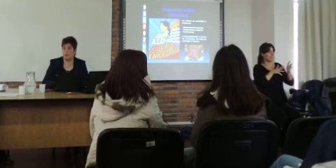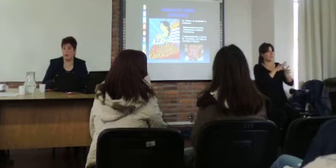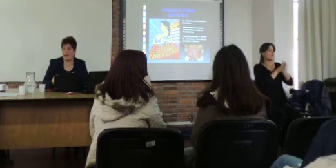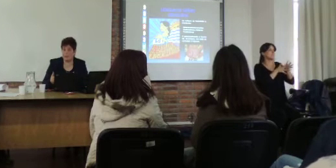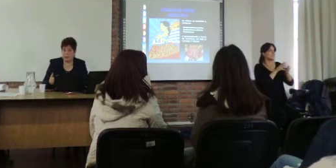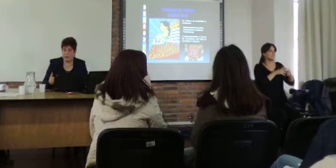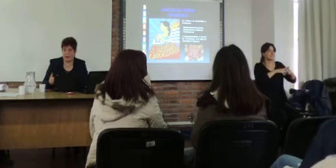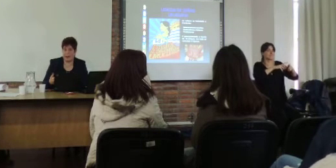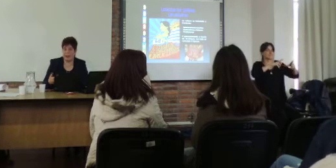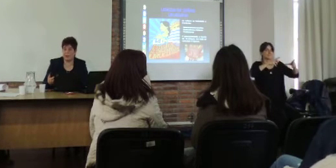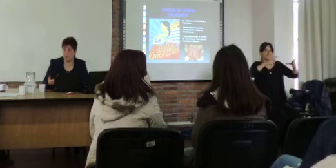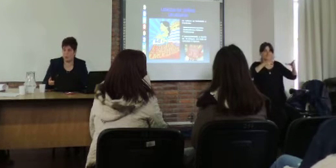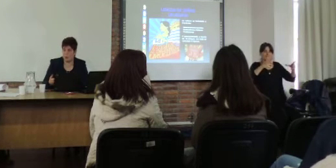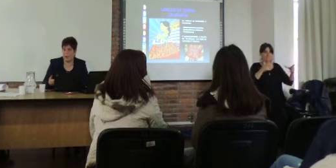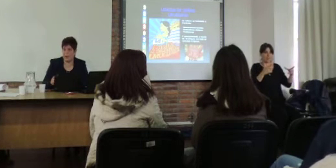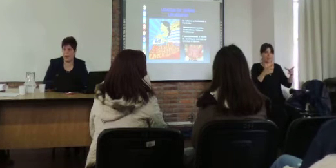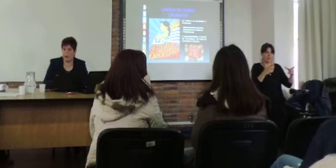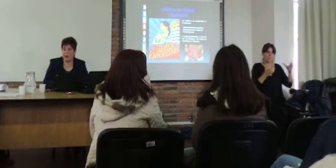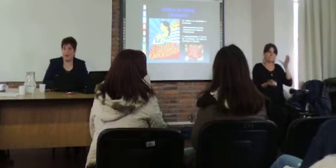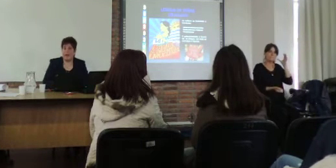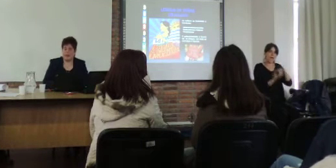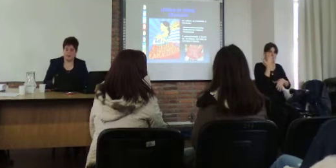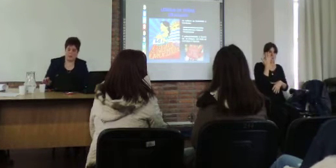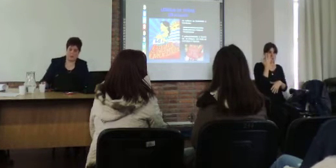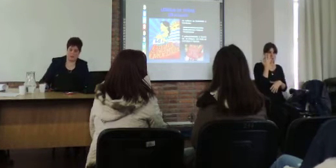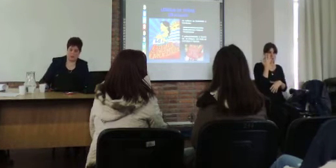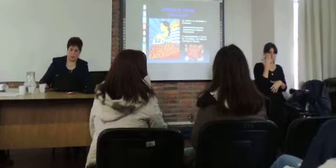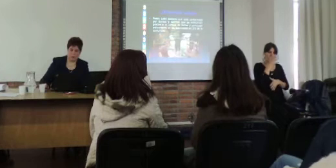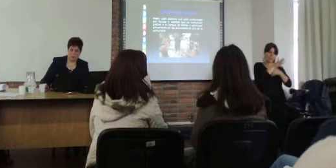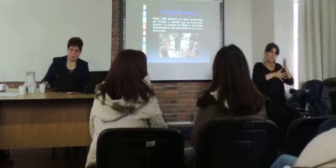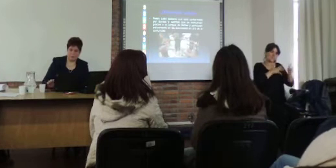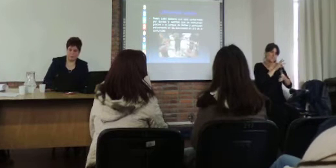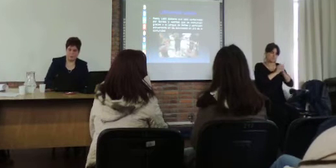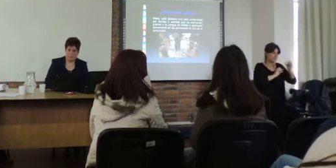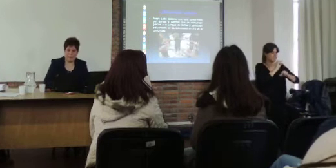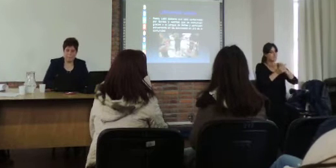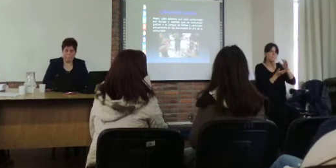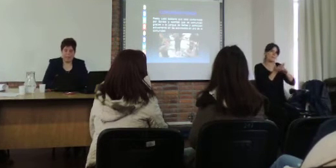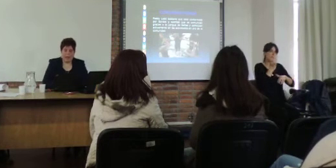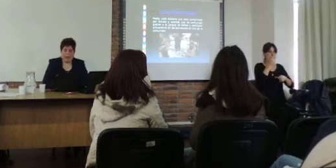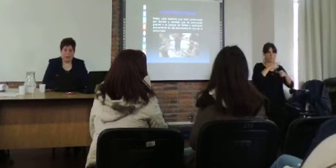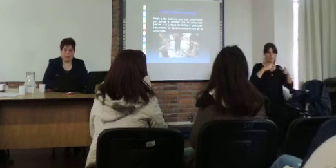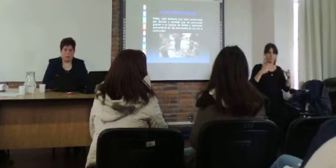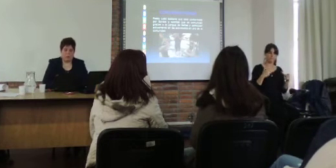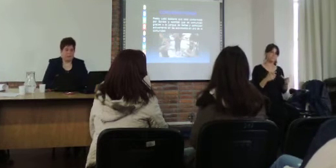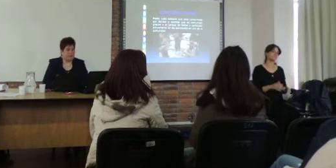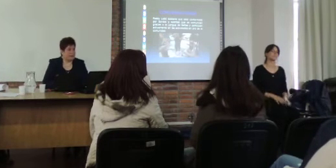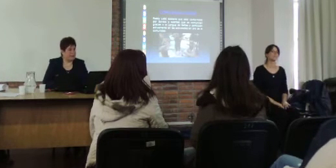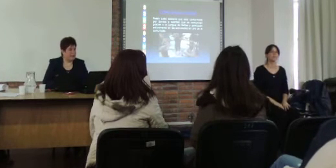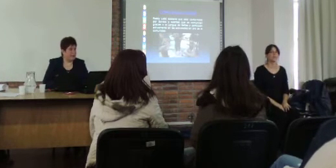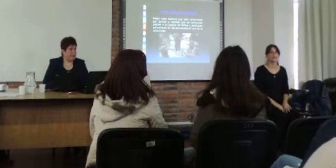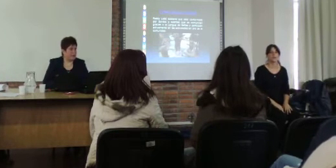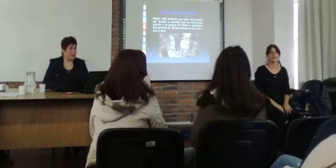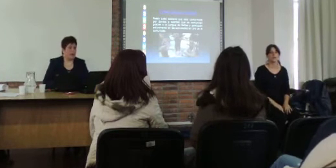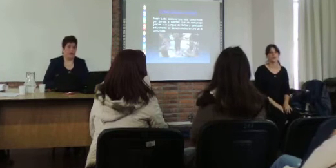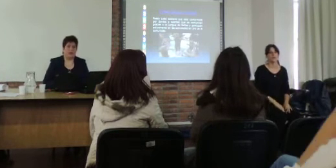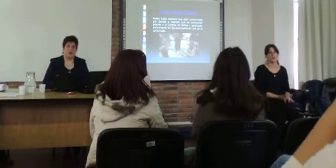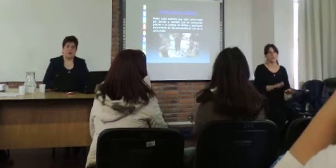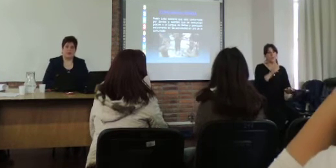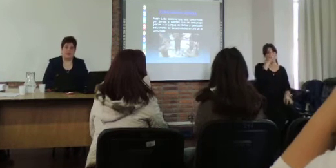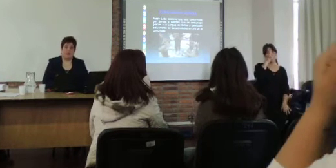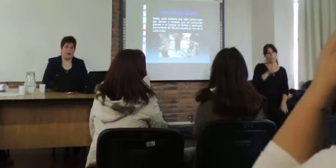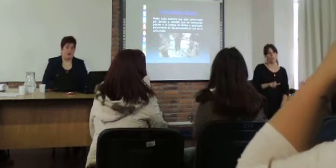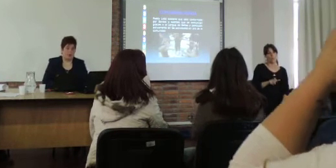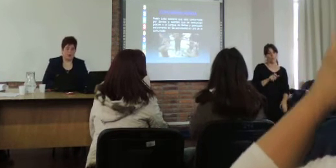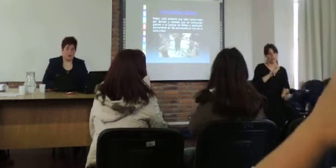está mutando, está generándose nueva lengua segundo a segundo. Un gran pensador,